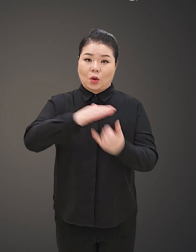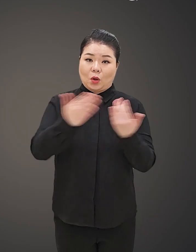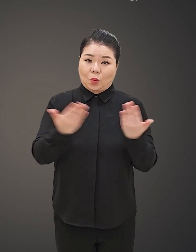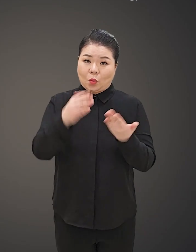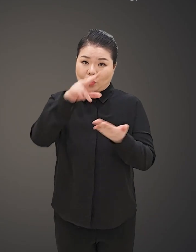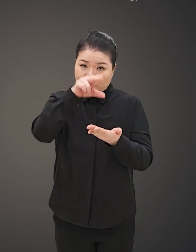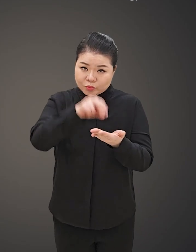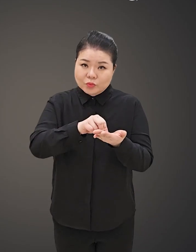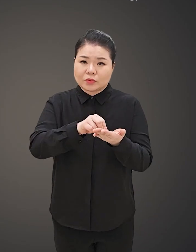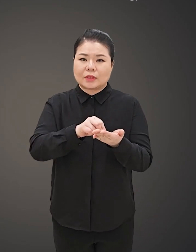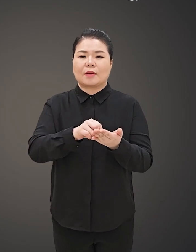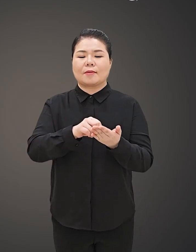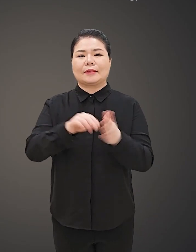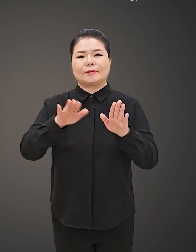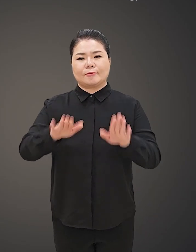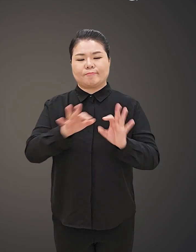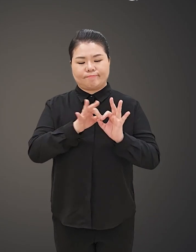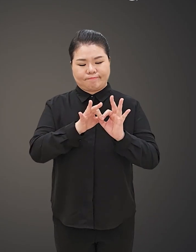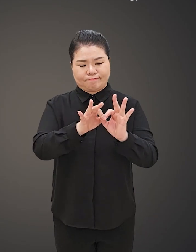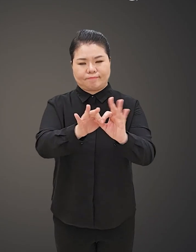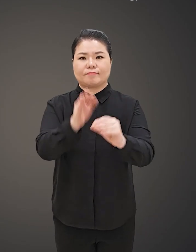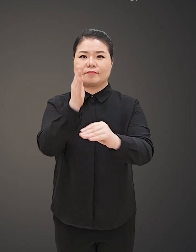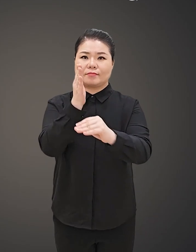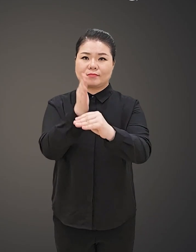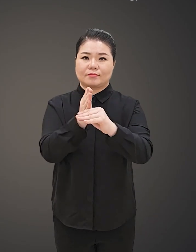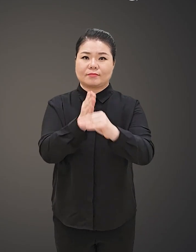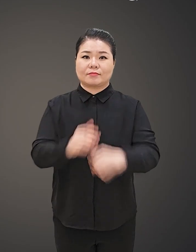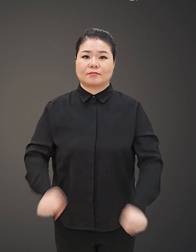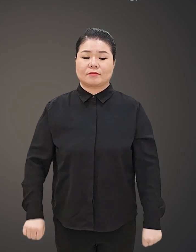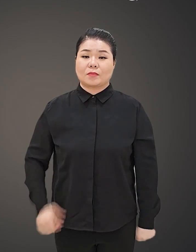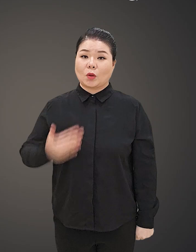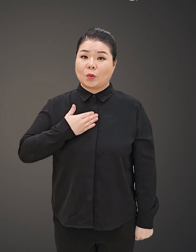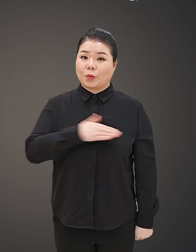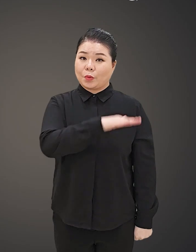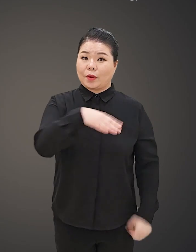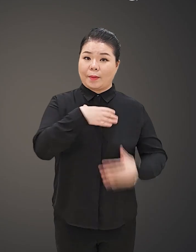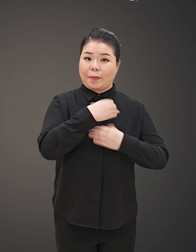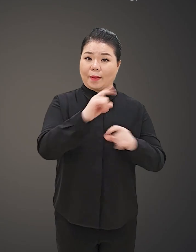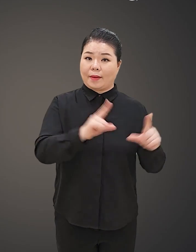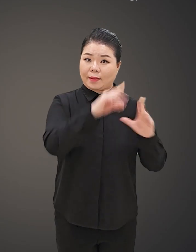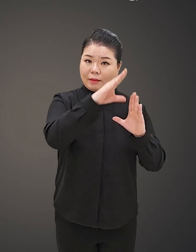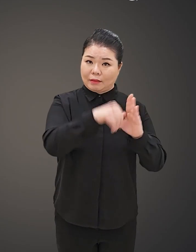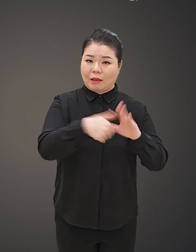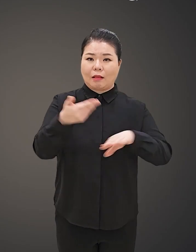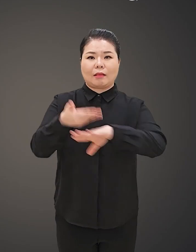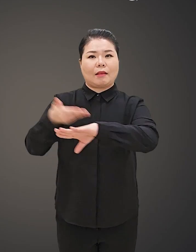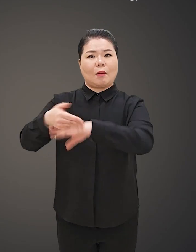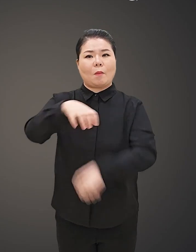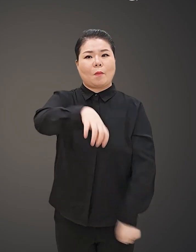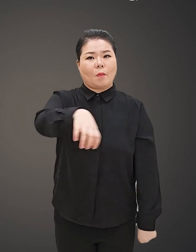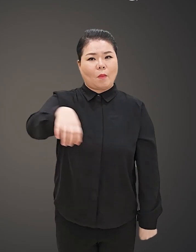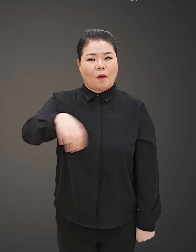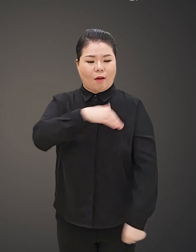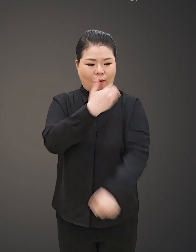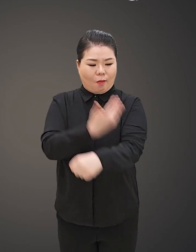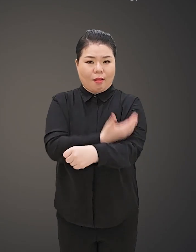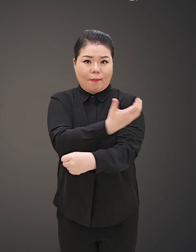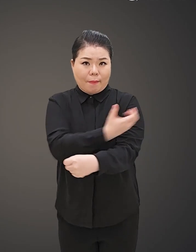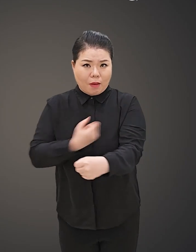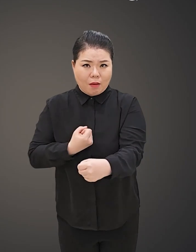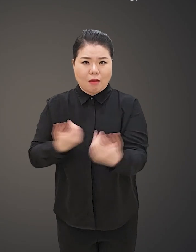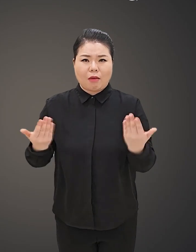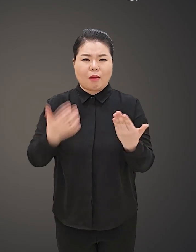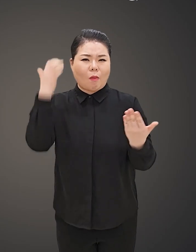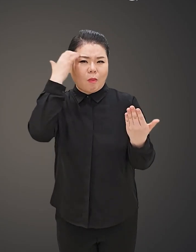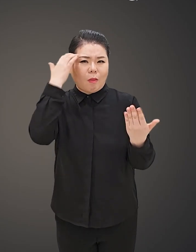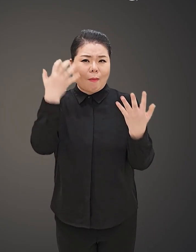어린이 노동 문제는 현재에도 이어지고 있습니다. 우리의 평온한 삼저편에서 얼마나 많은 어린이들이 자신의 권리를